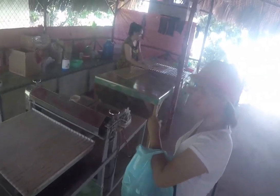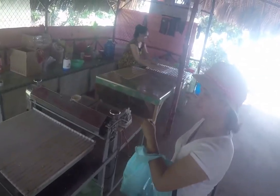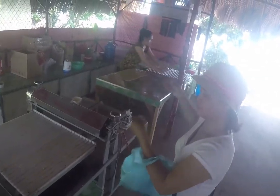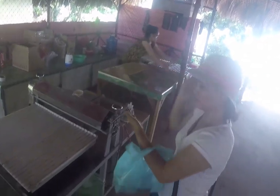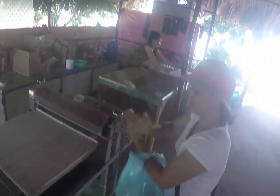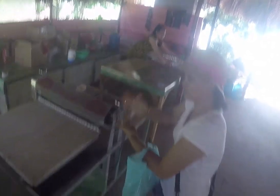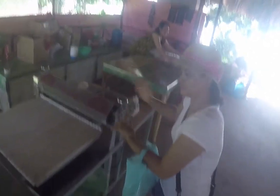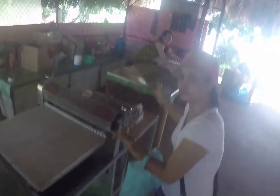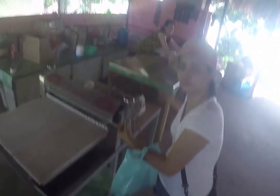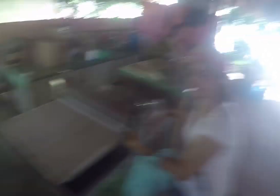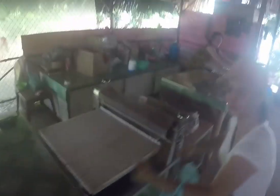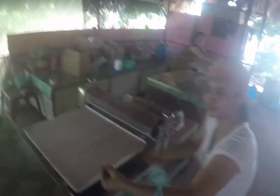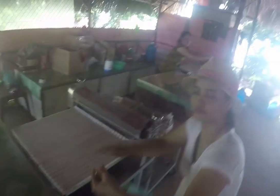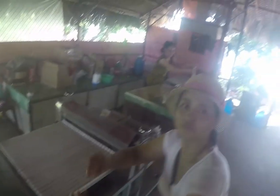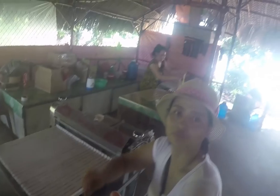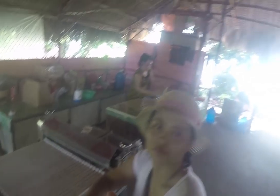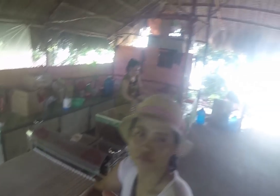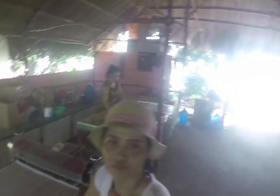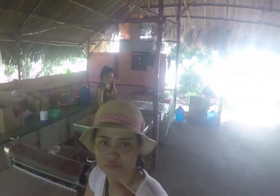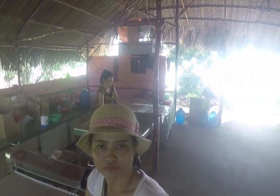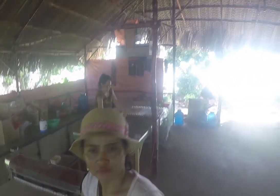Diese langen Streifen werden hier geschnitten.